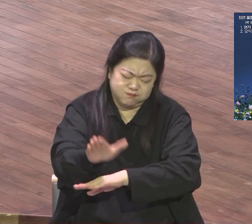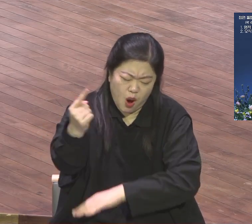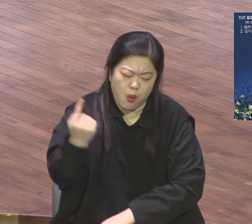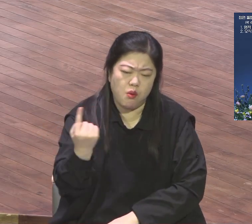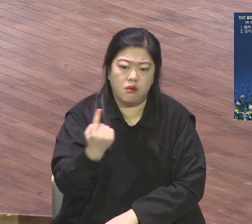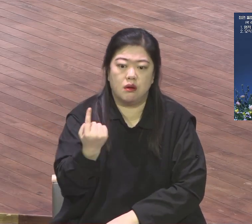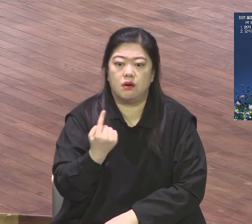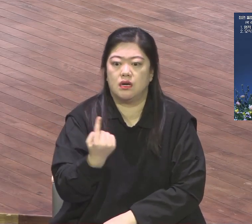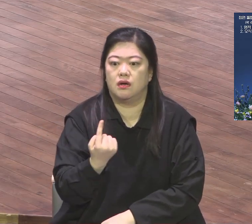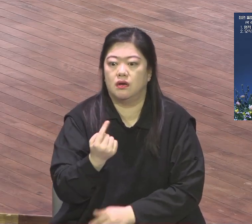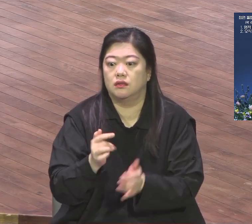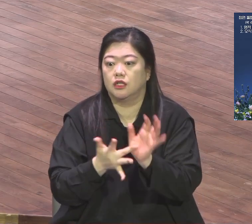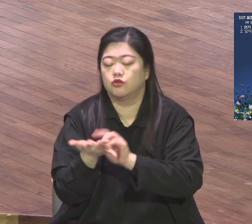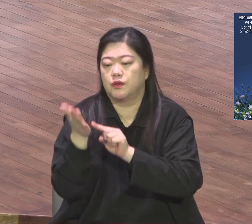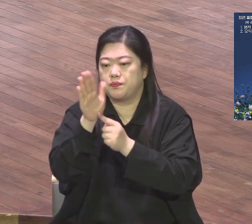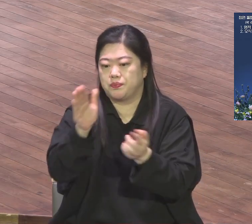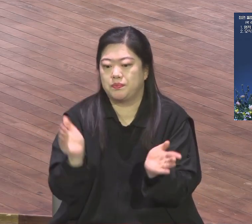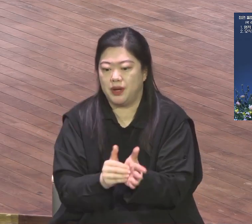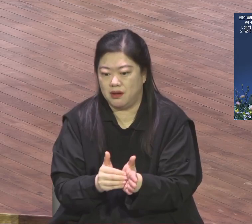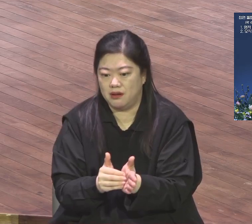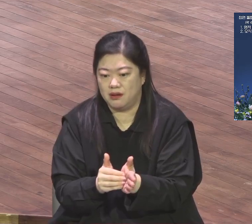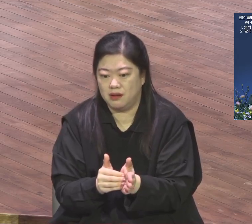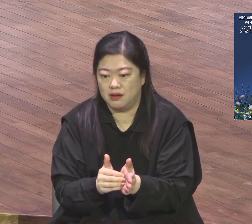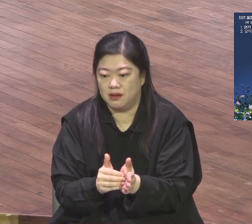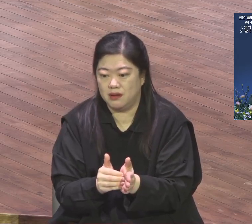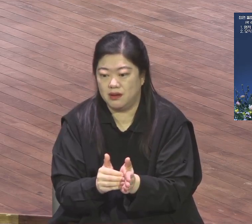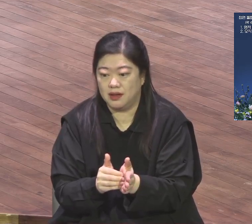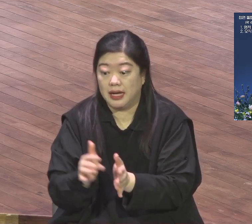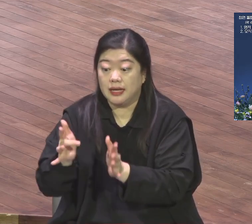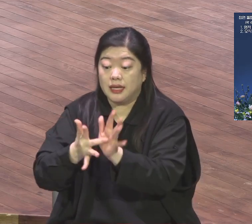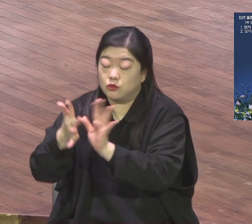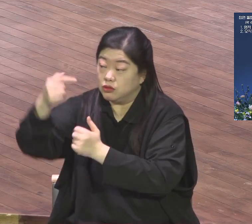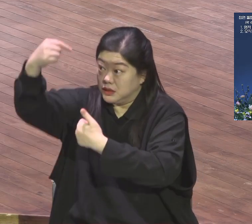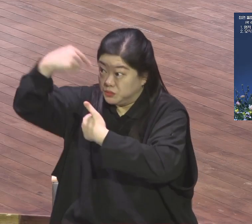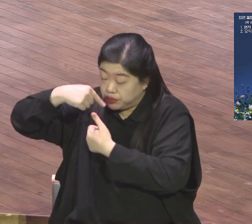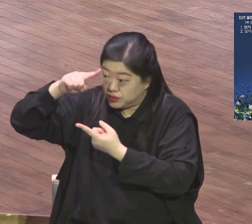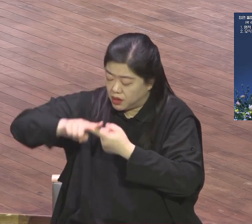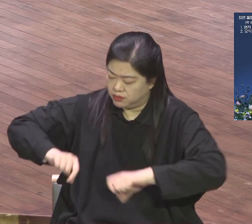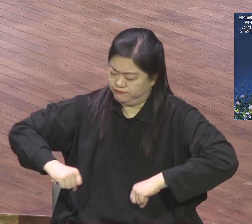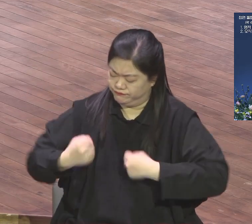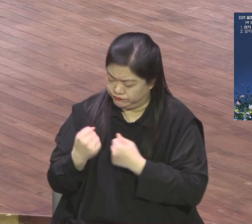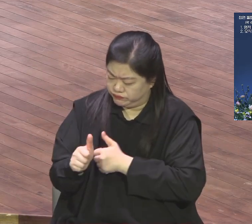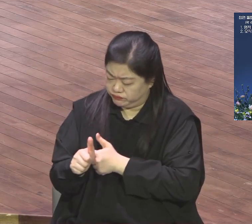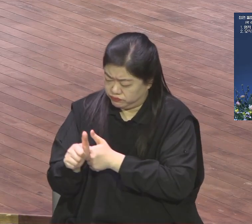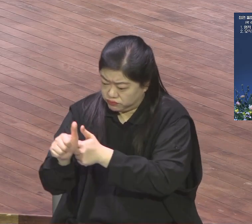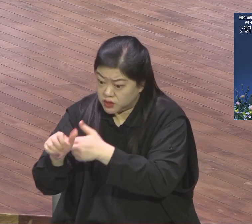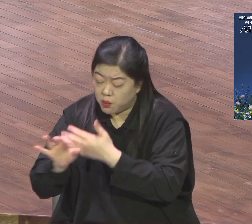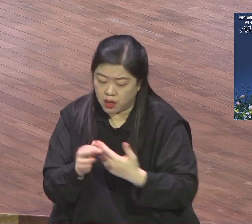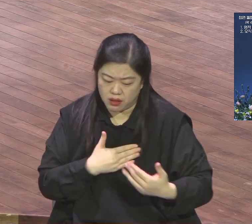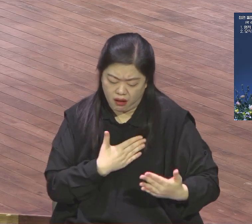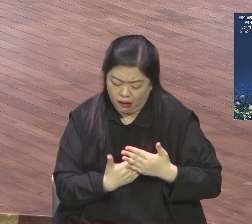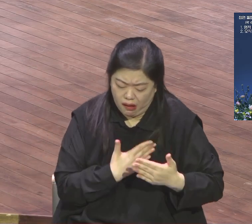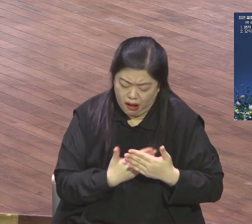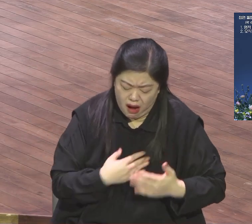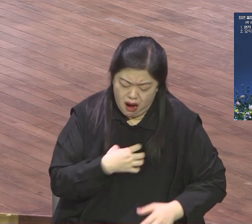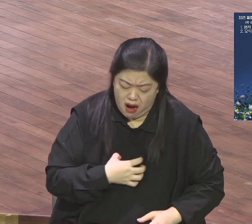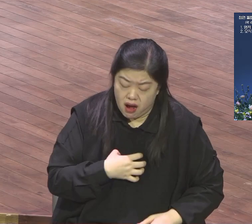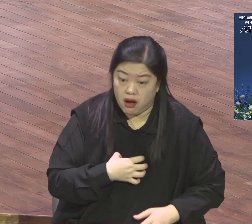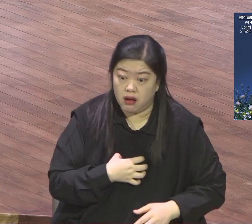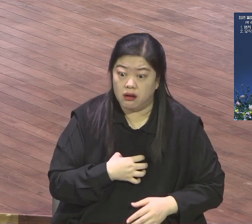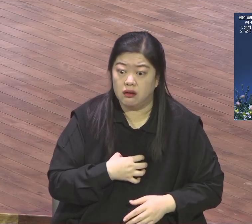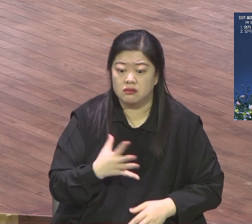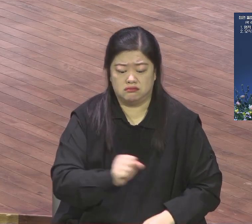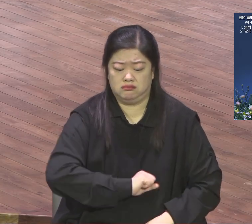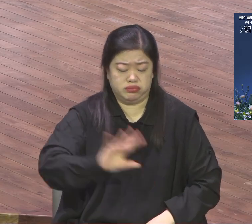예수님이 내 인생의 길을 잡고 있기 때문에 모든 염려, 근심, 걱정, 두려움, 불안, 초조 완전히